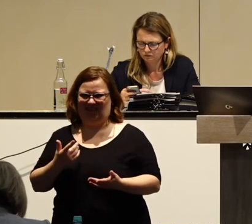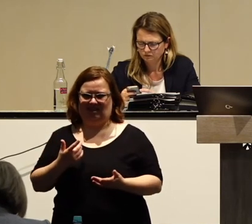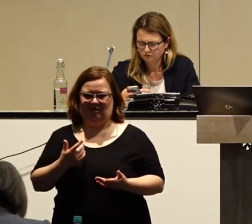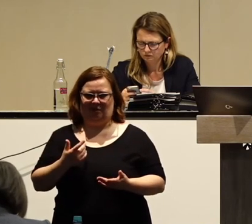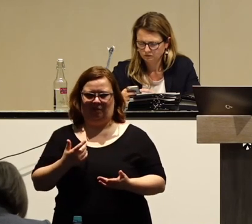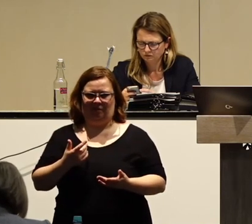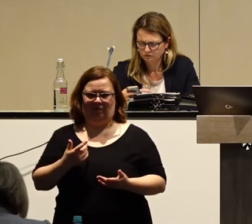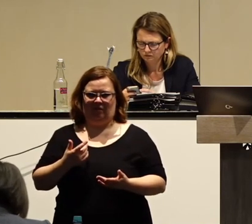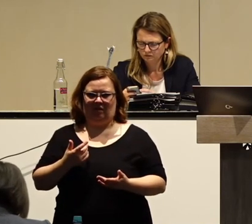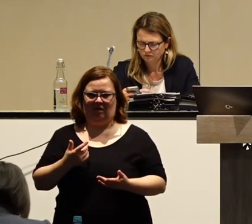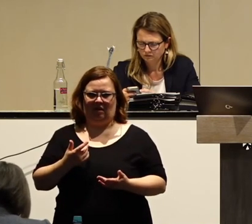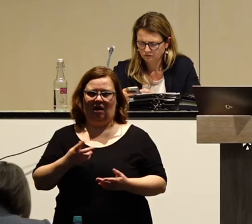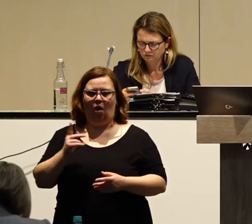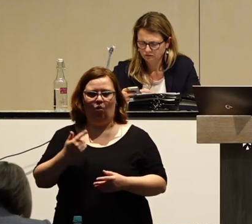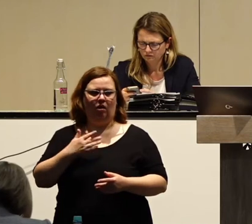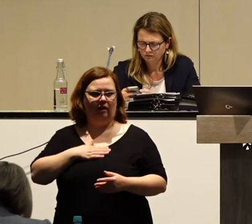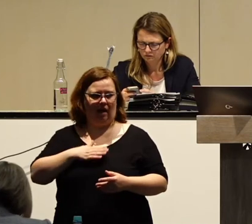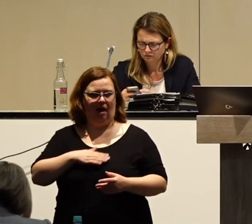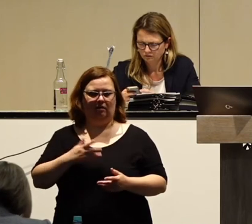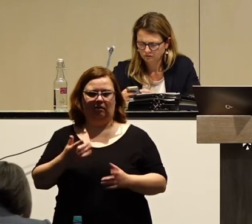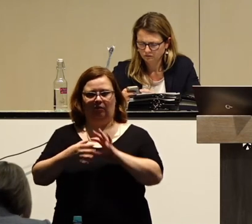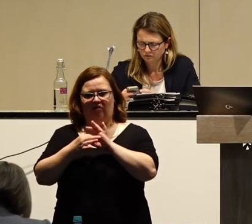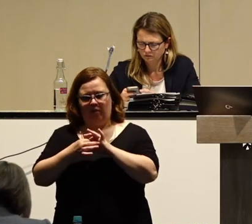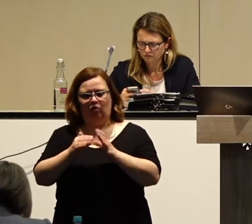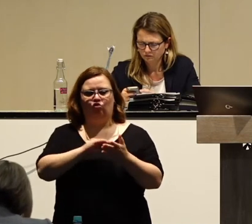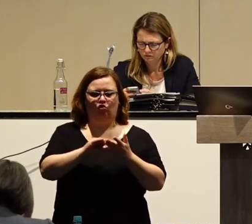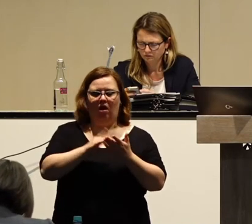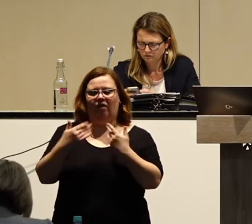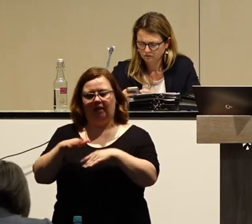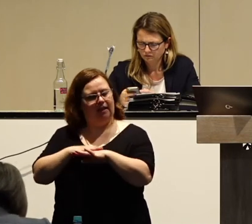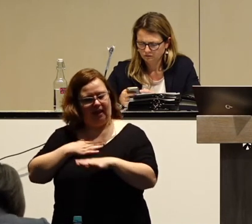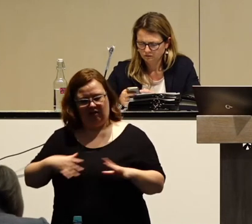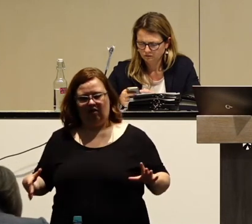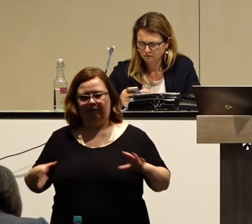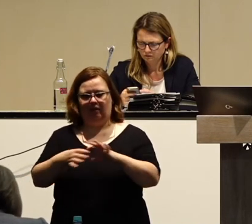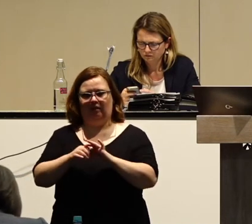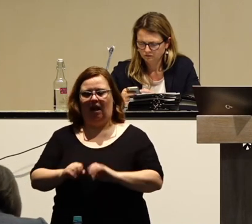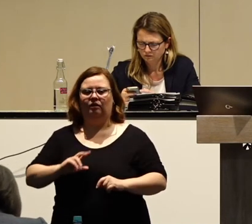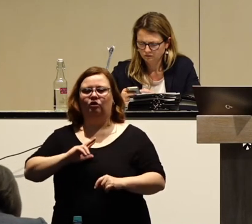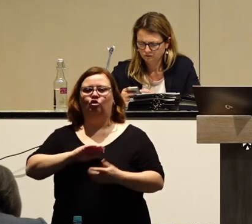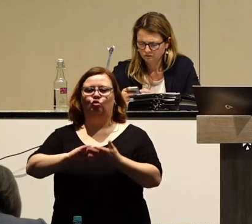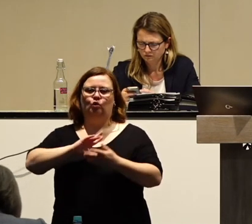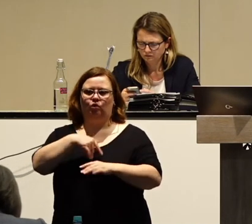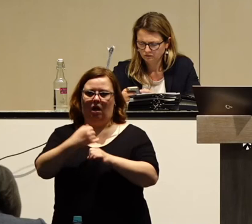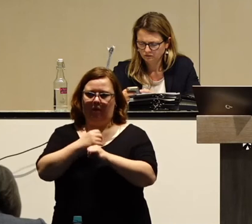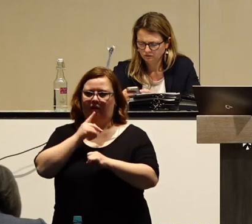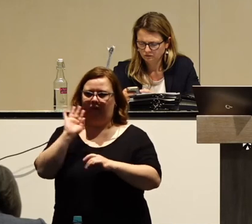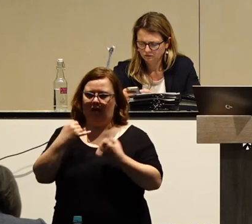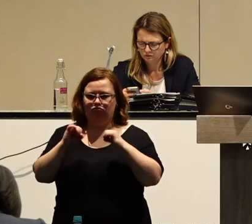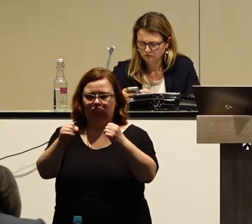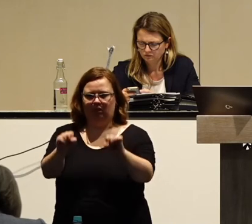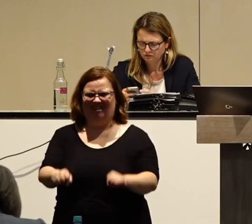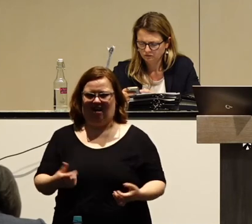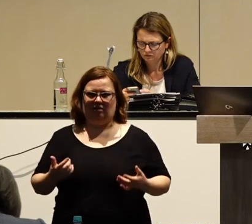wollen. Auch gerne in der Verbindung zwischen Schule und Freizeit. Die Schulsozialarbeiter können da eine führende Rolle